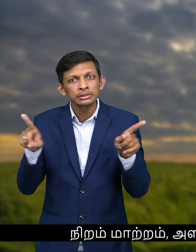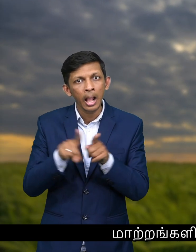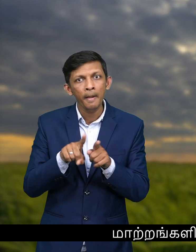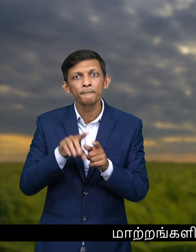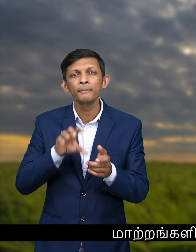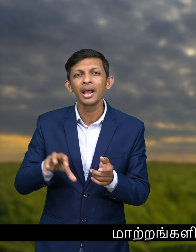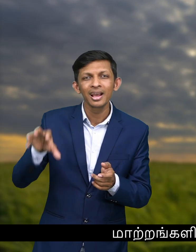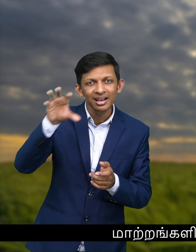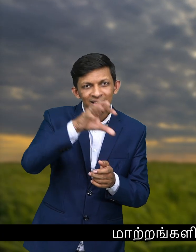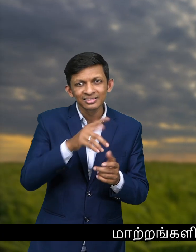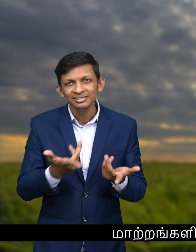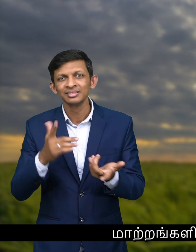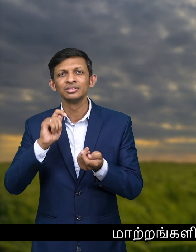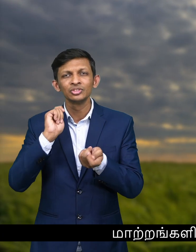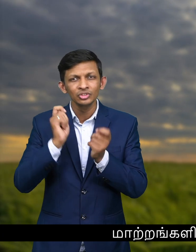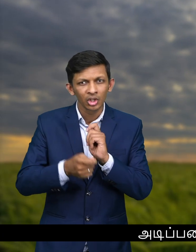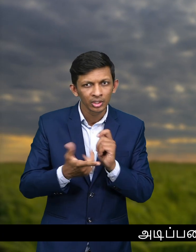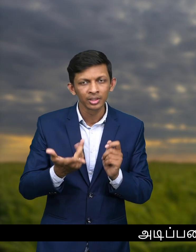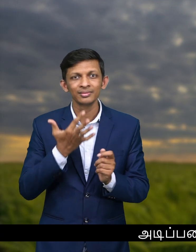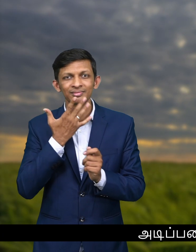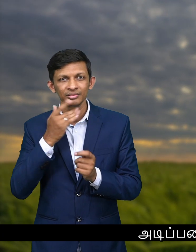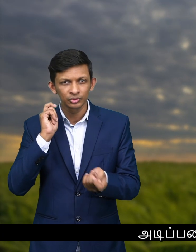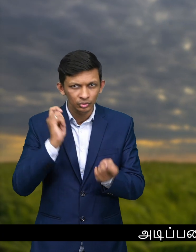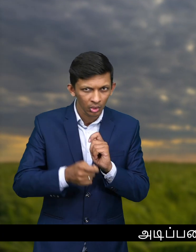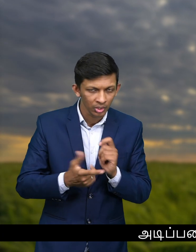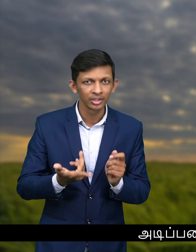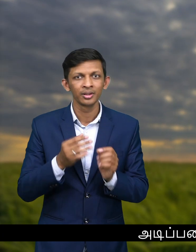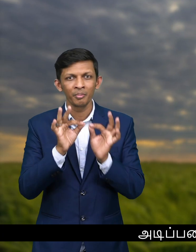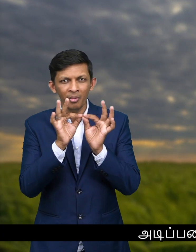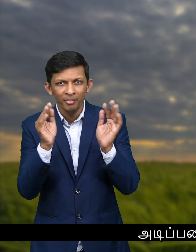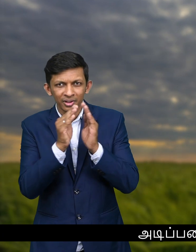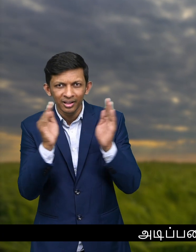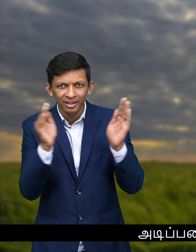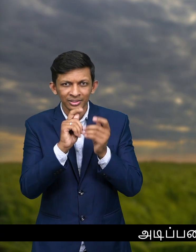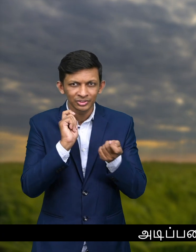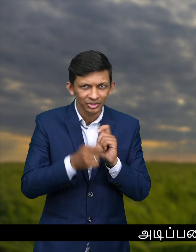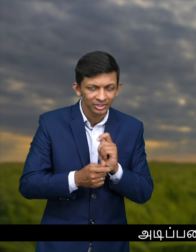போன்ற மாற்றங்களின் பல்வேறு குறிகாட்டிகளின் அடிப்படையில் செய்யப்படுகிறது.